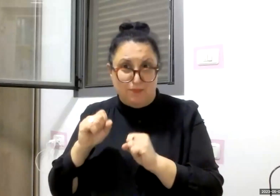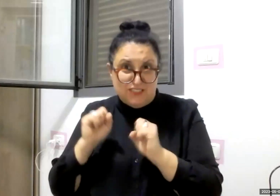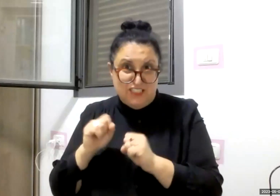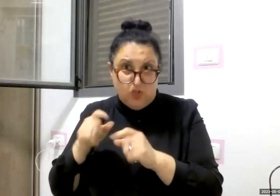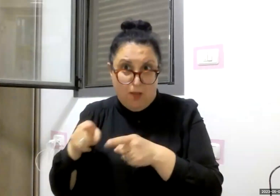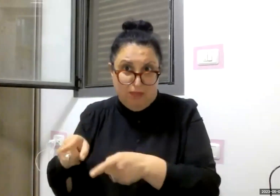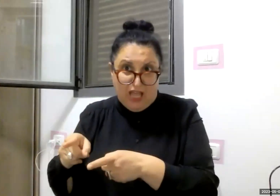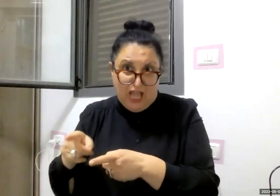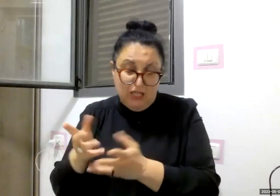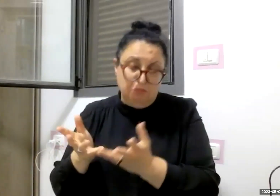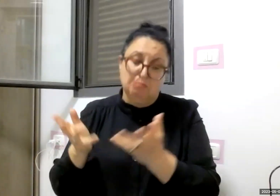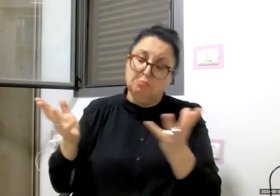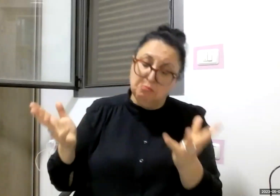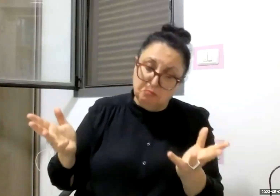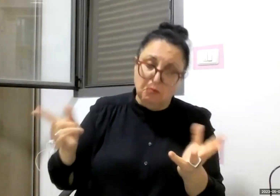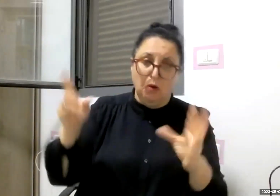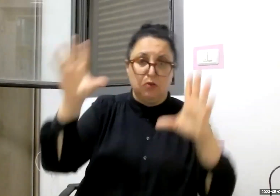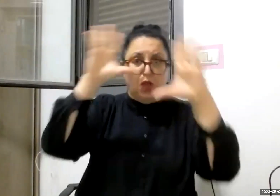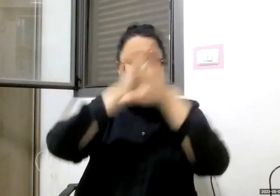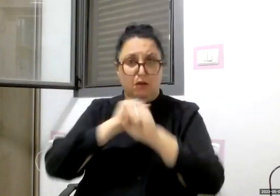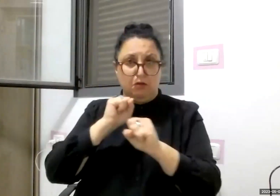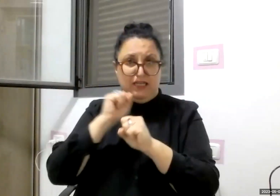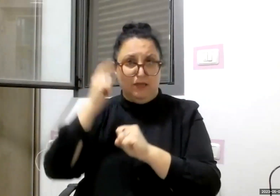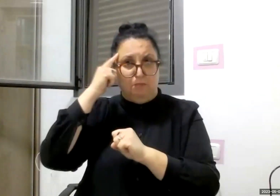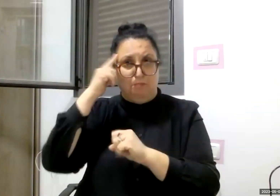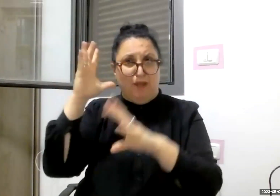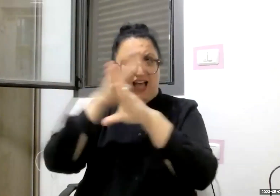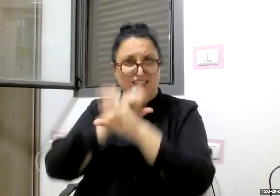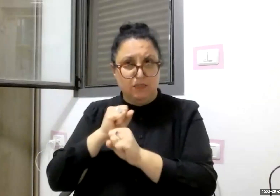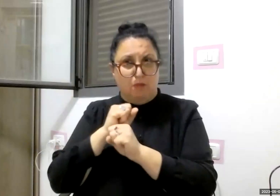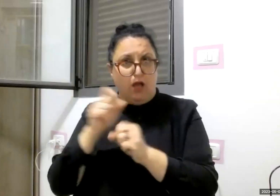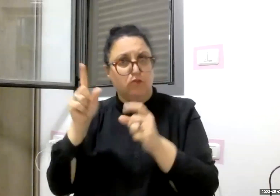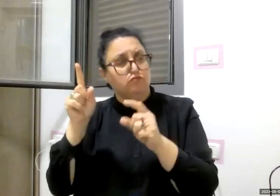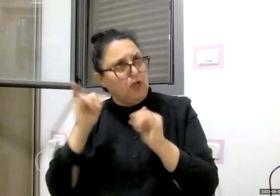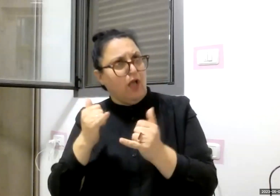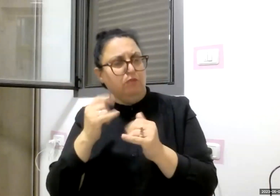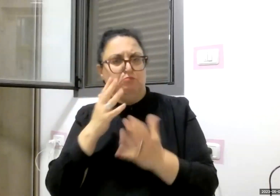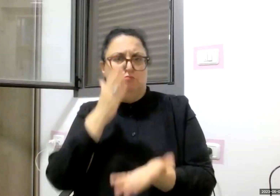שמונח בבסיס המחקרים זו פרטגימות